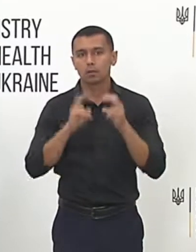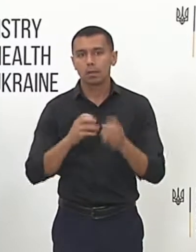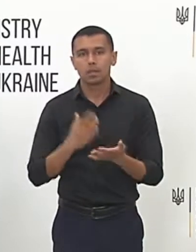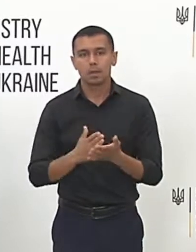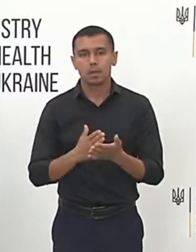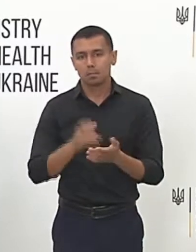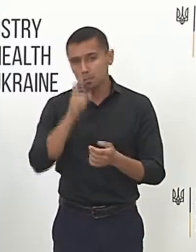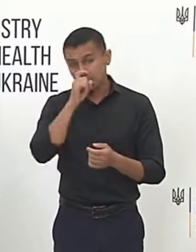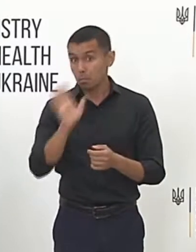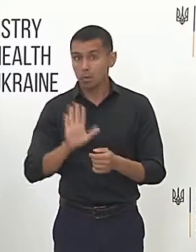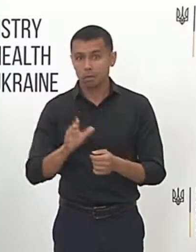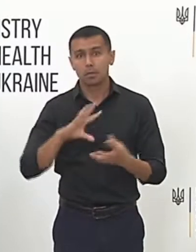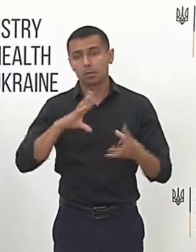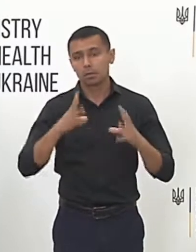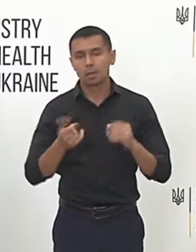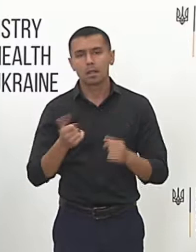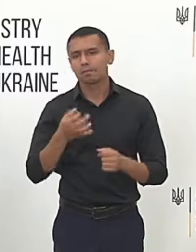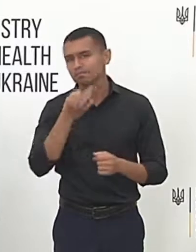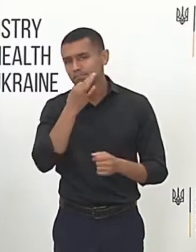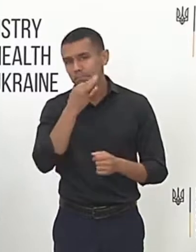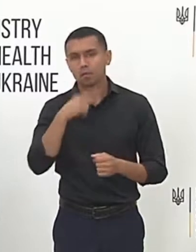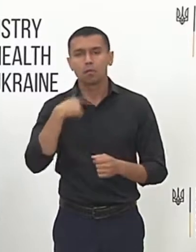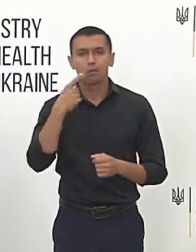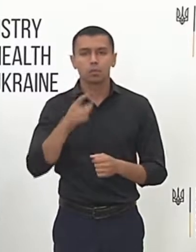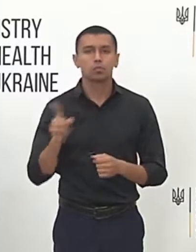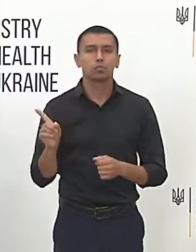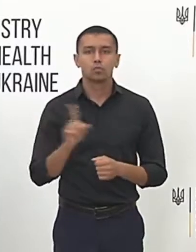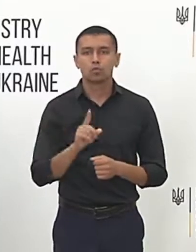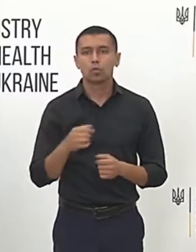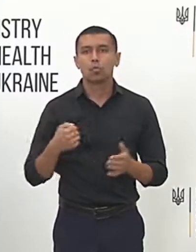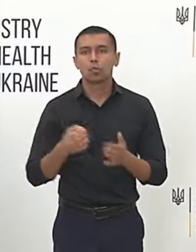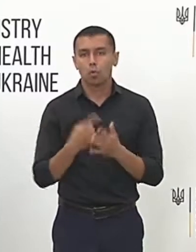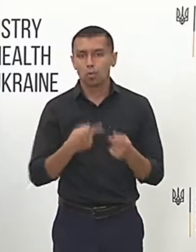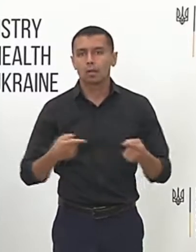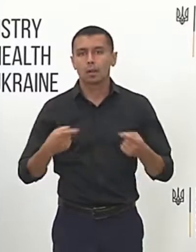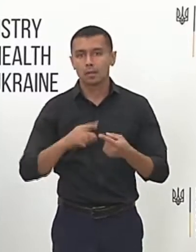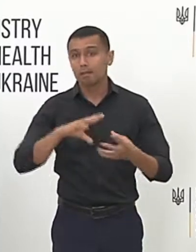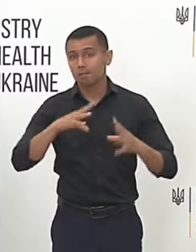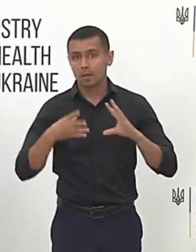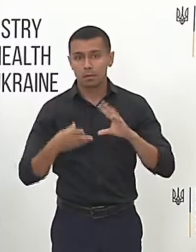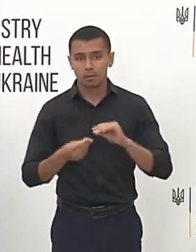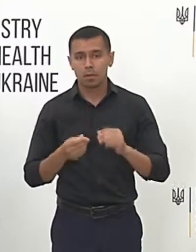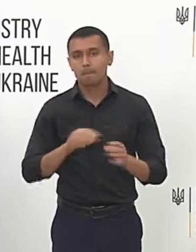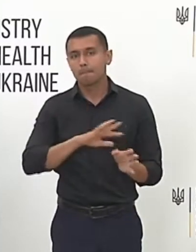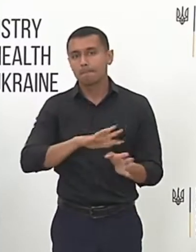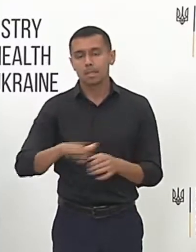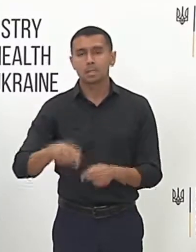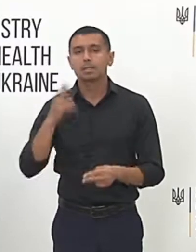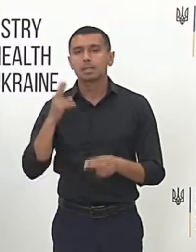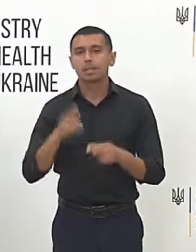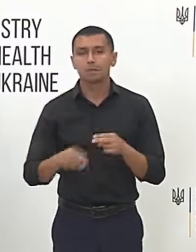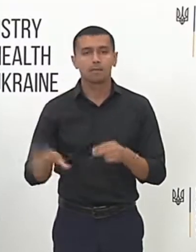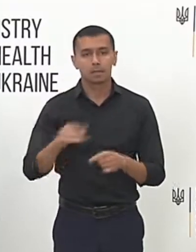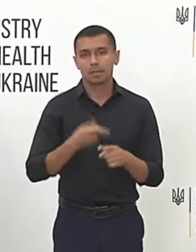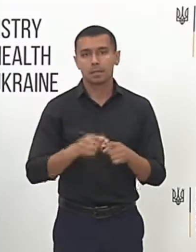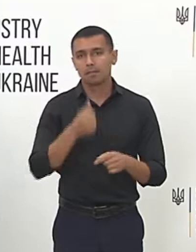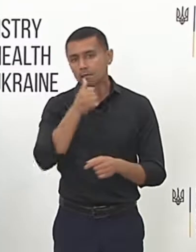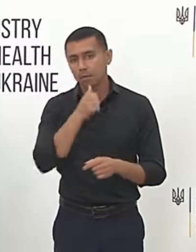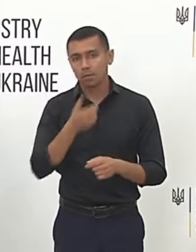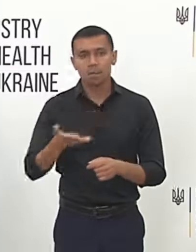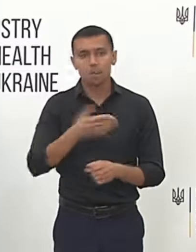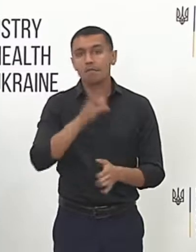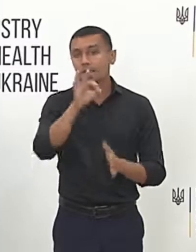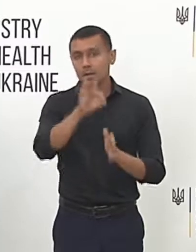є непогані результати, але ще зарано говорити щодо конкретних висновків. Після закінчення всіх цих випробувань